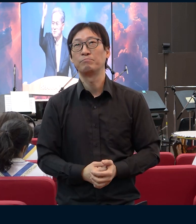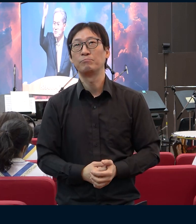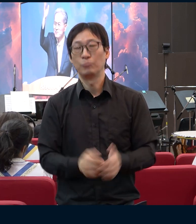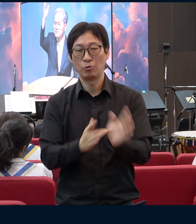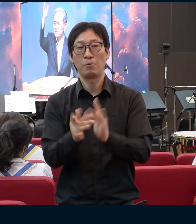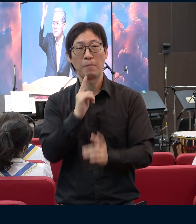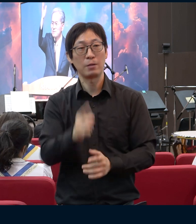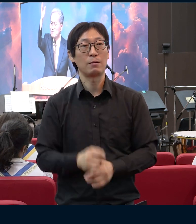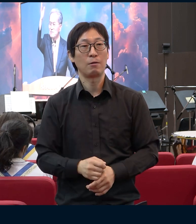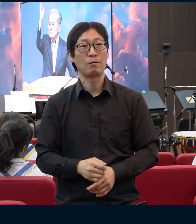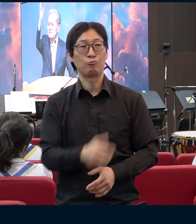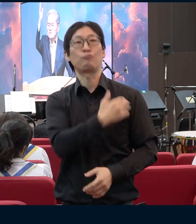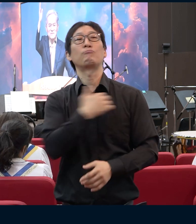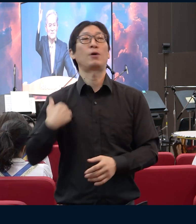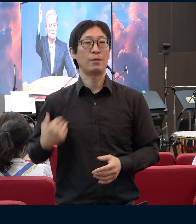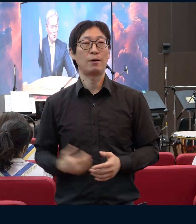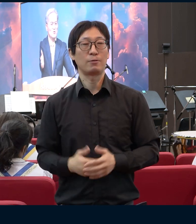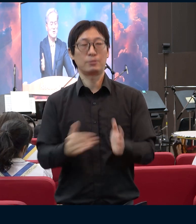Enough.